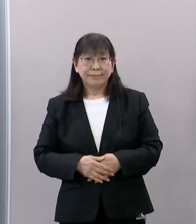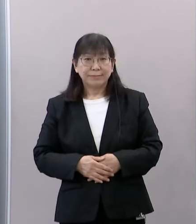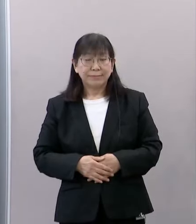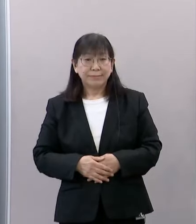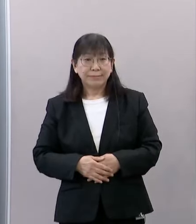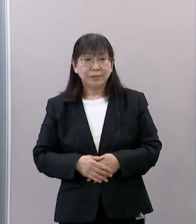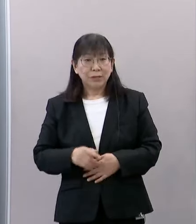です